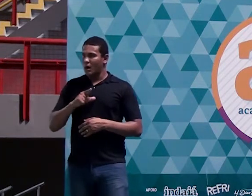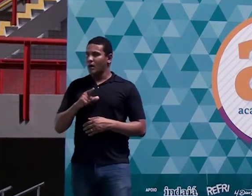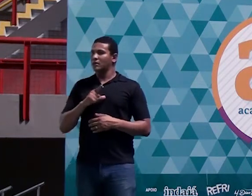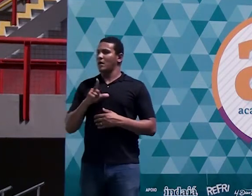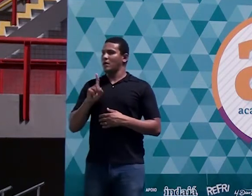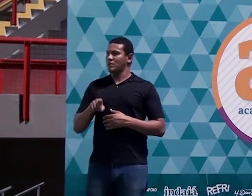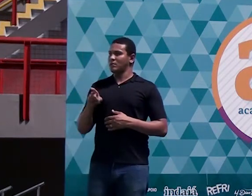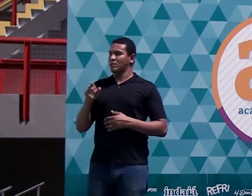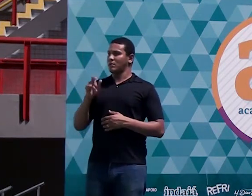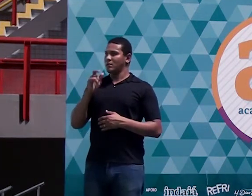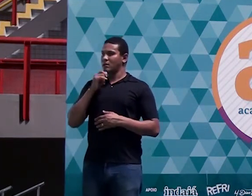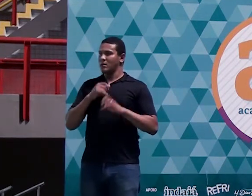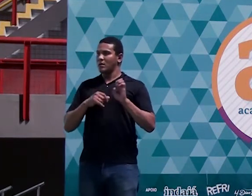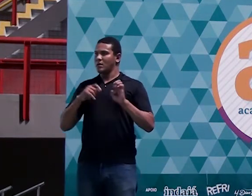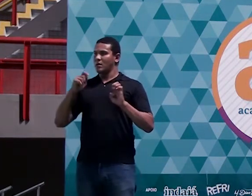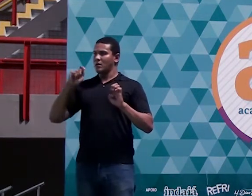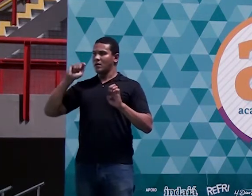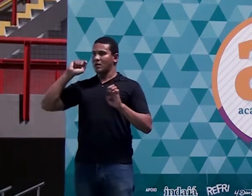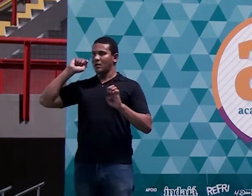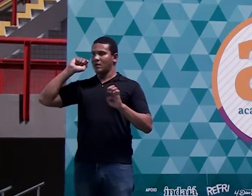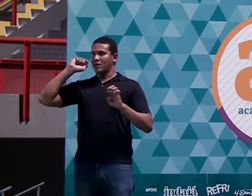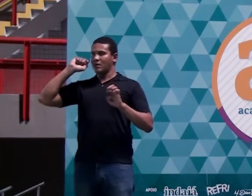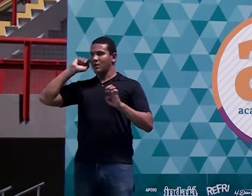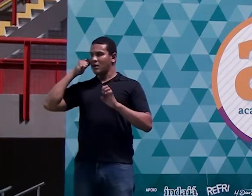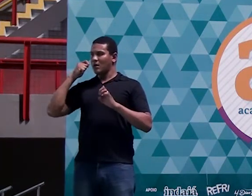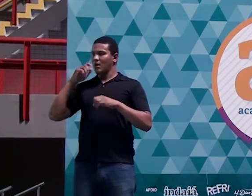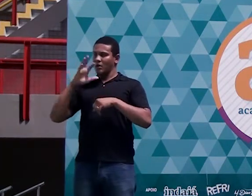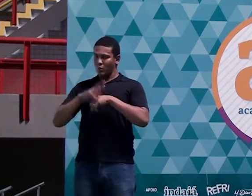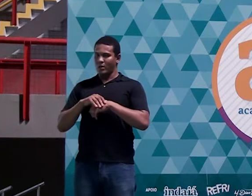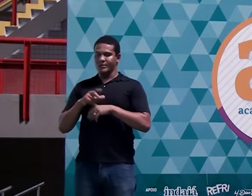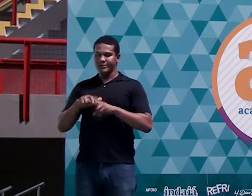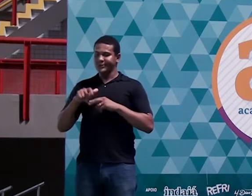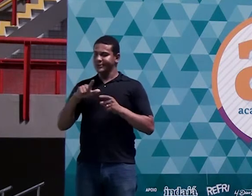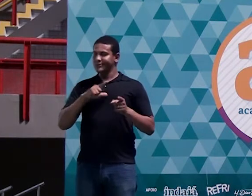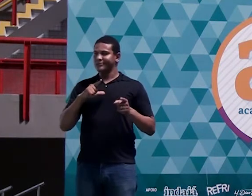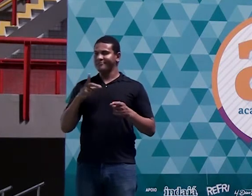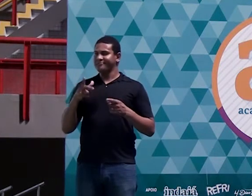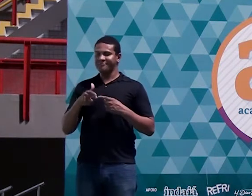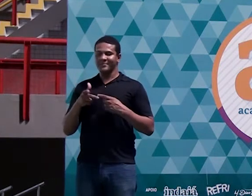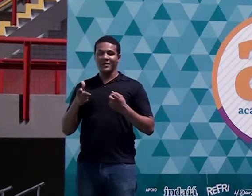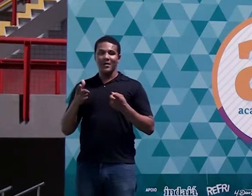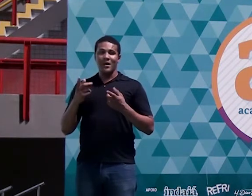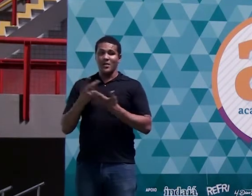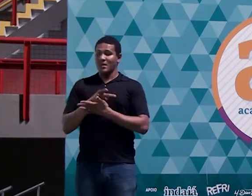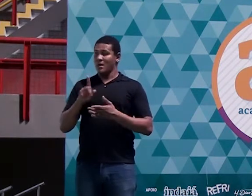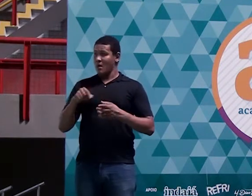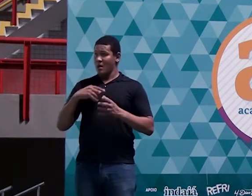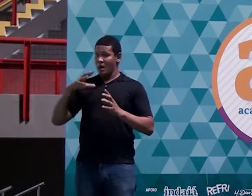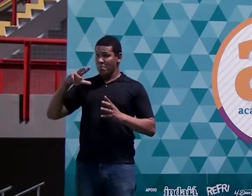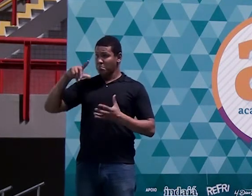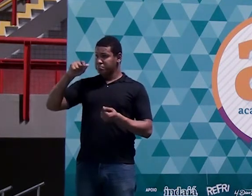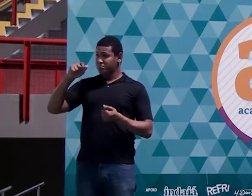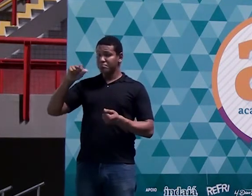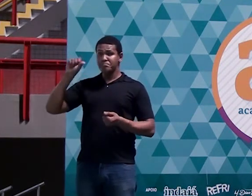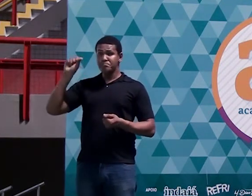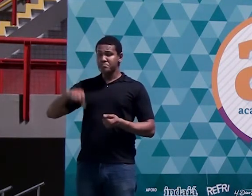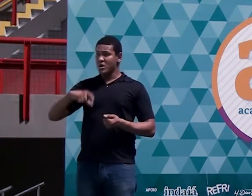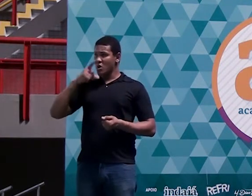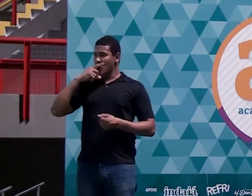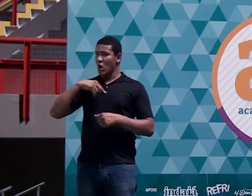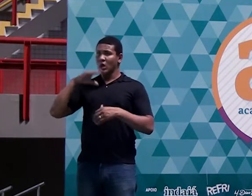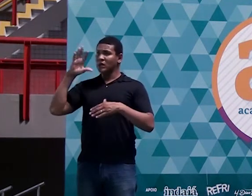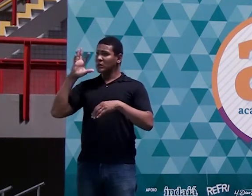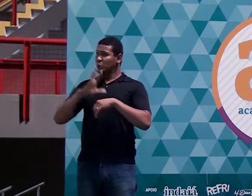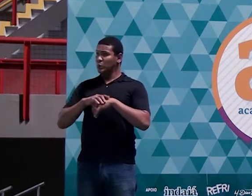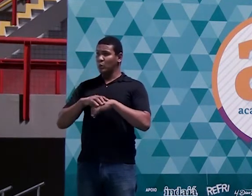chamada pelo nome, de anatomásia do mal. Pois não há nada sobre a terra, nenhum mal que seja comparável nem